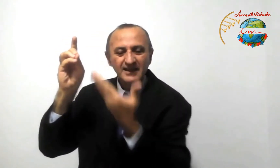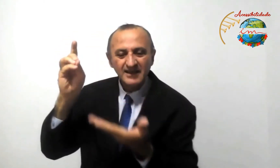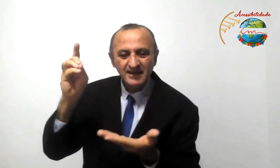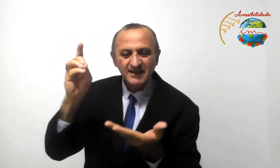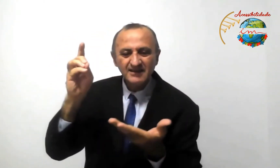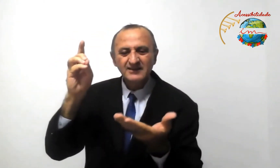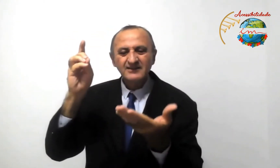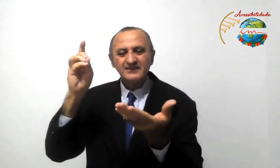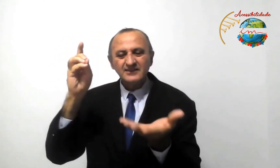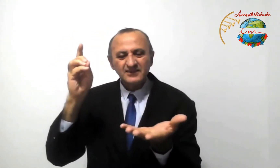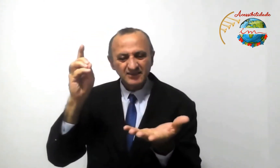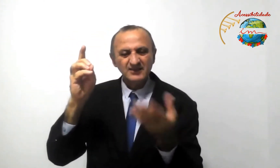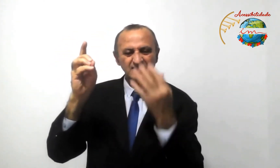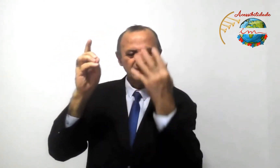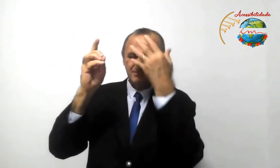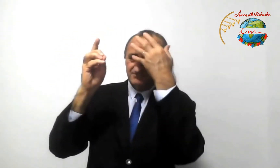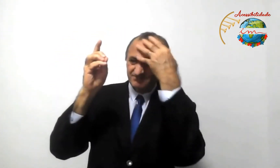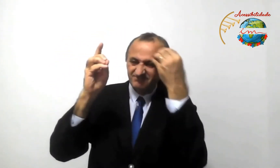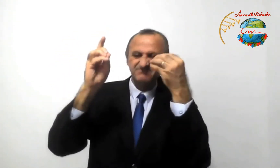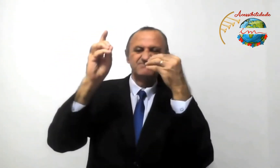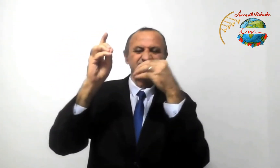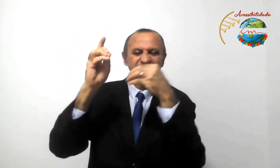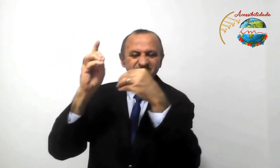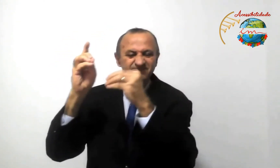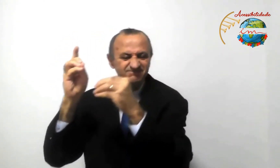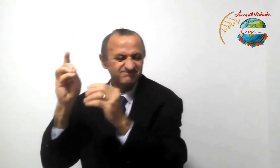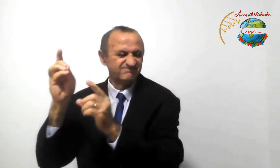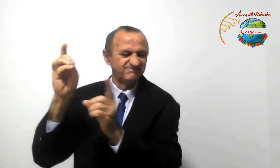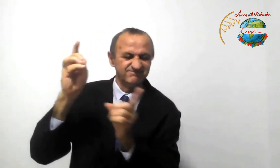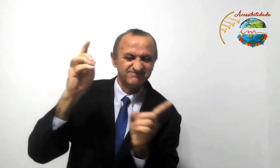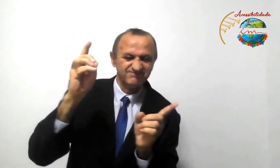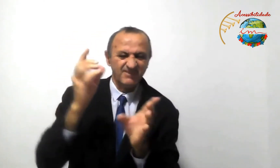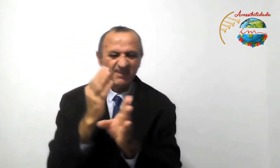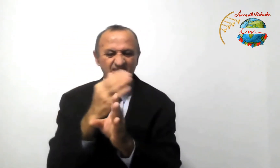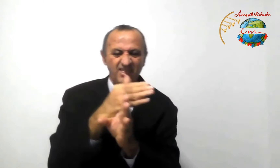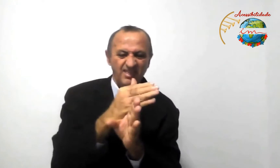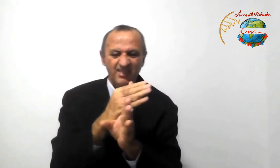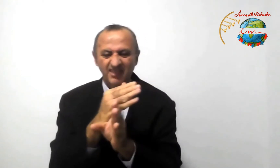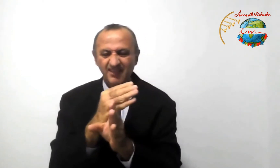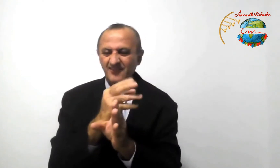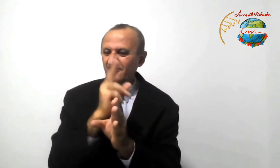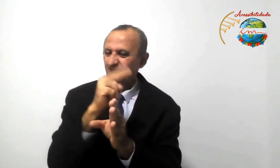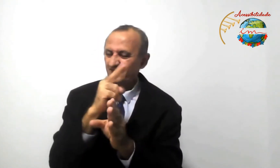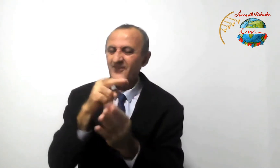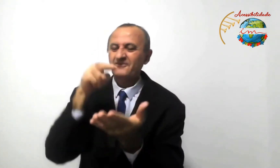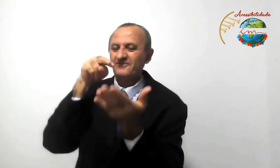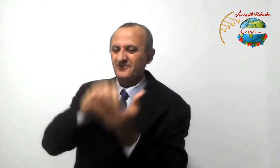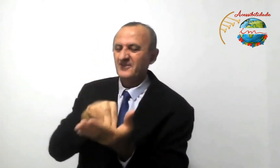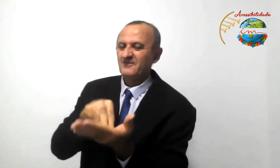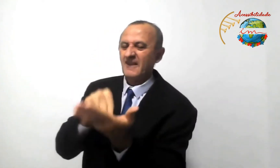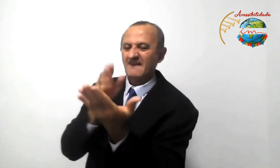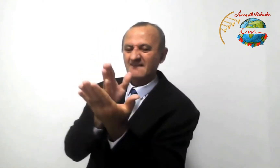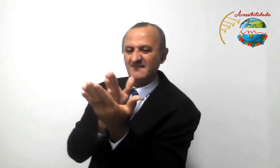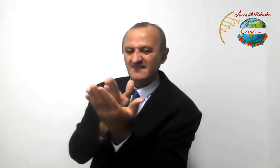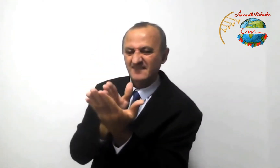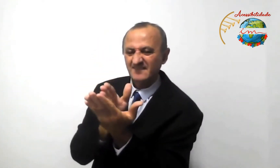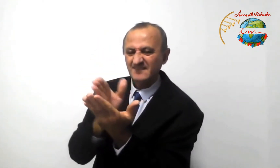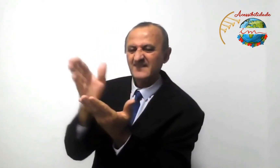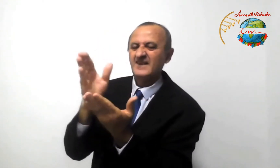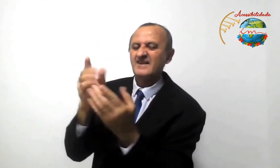deste mundo. O amor de Deus é eterno. E nós vamos esquecer esse amor, claudicular entre dois amores, não. Nós